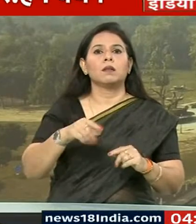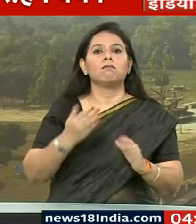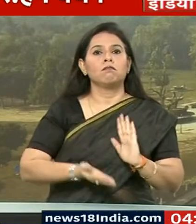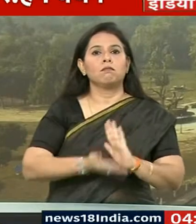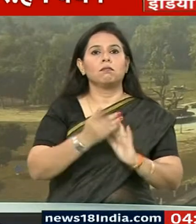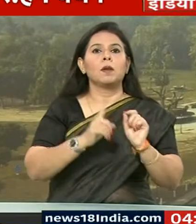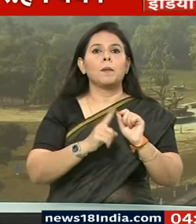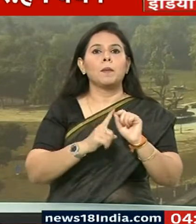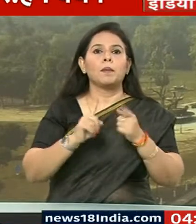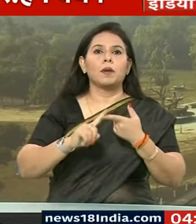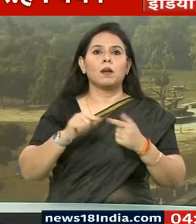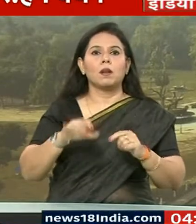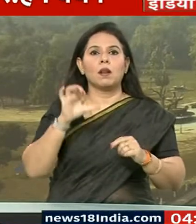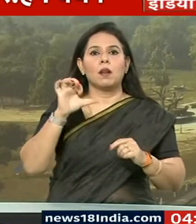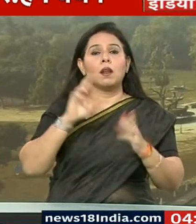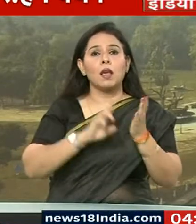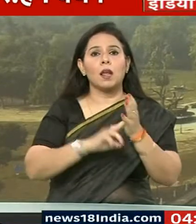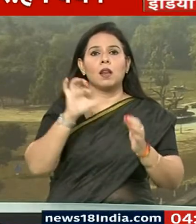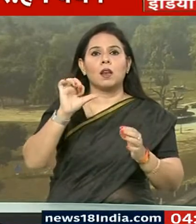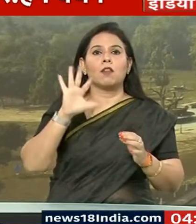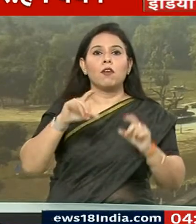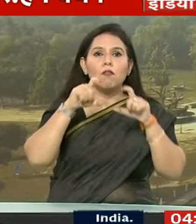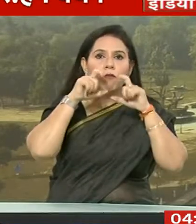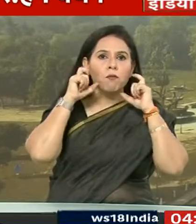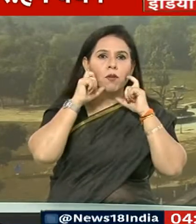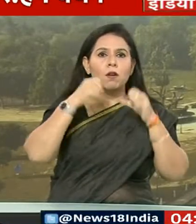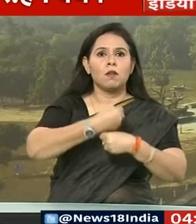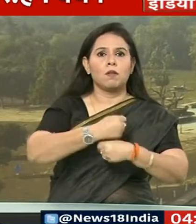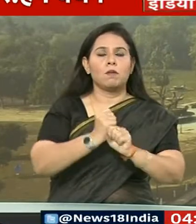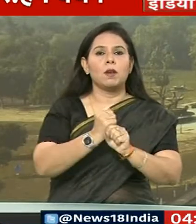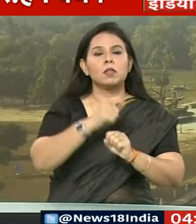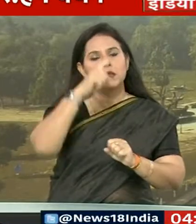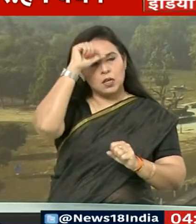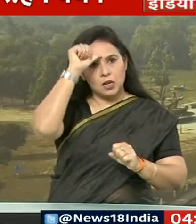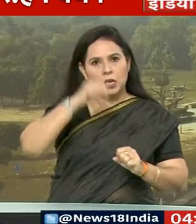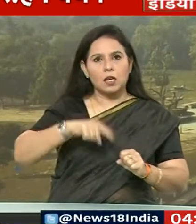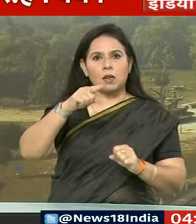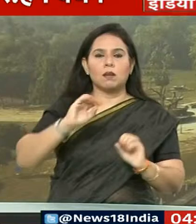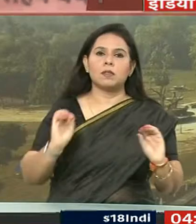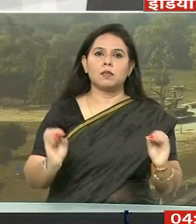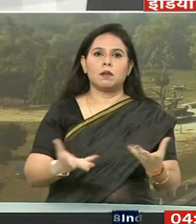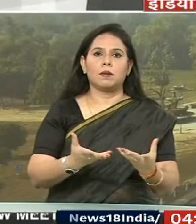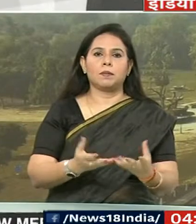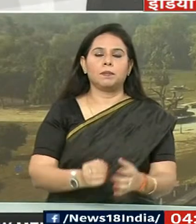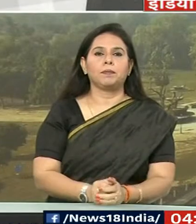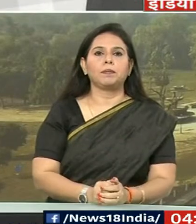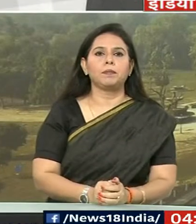an increase in PPE and N95 masks manufacturers in the country.